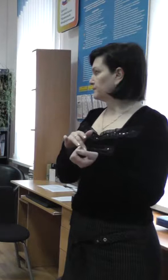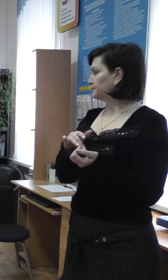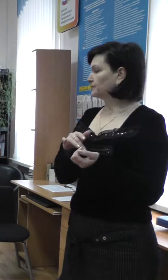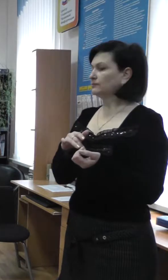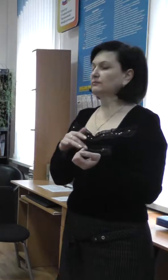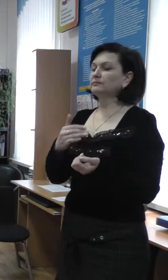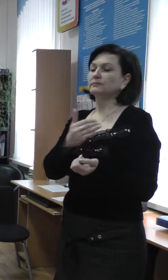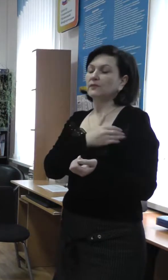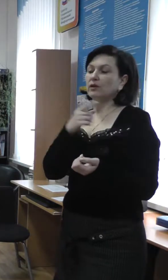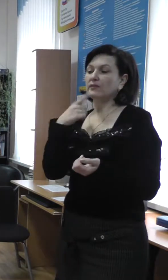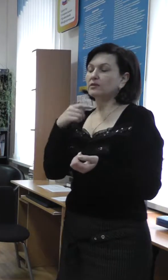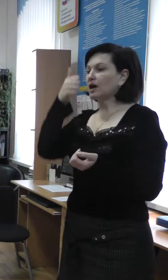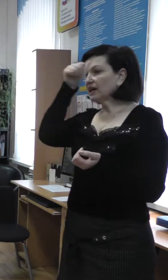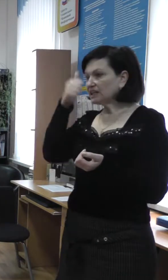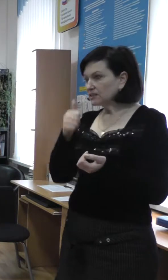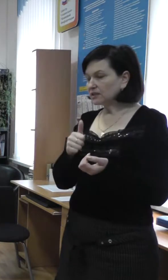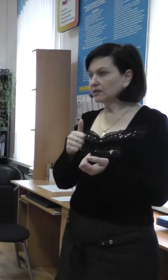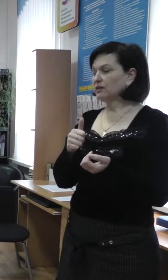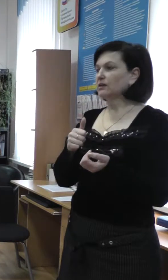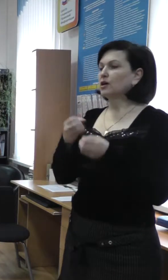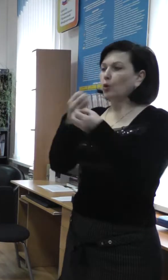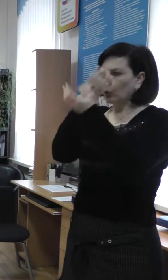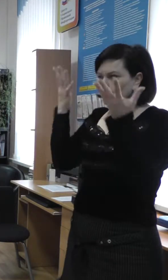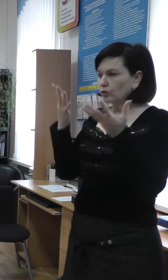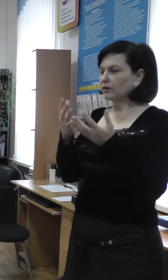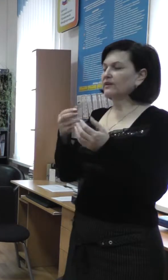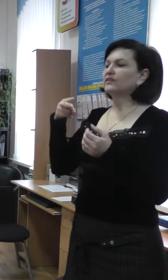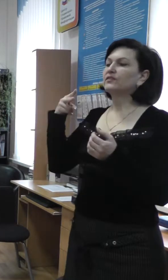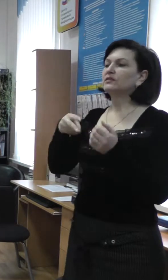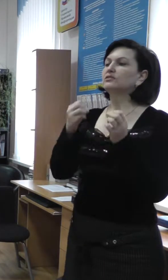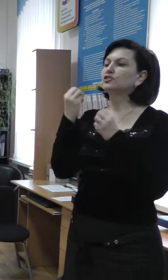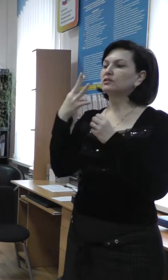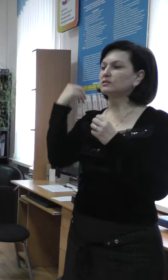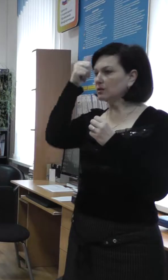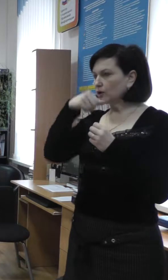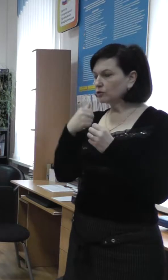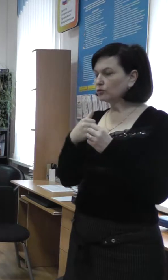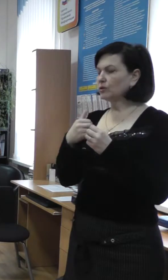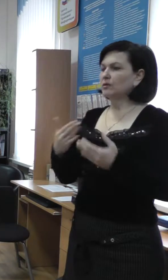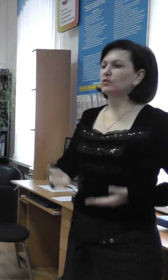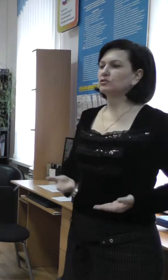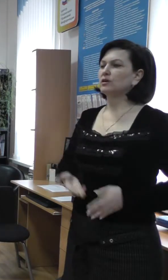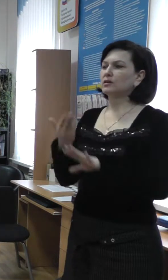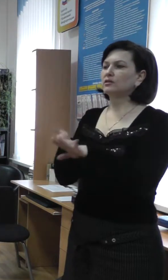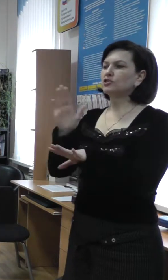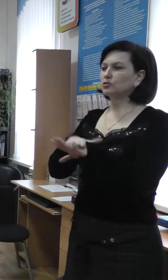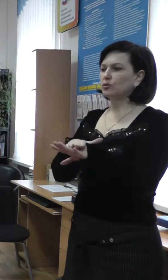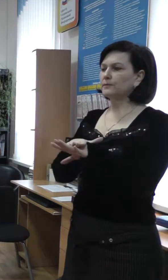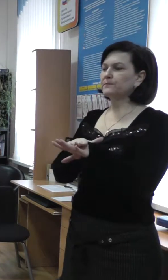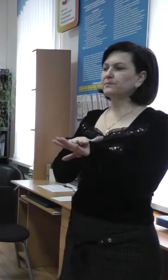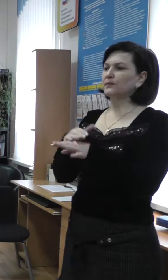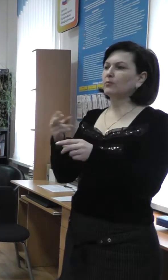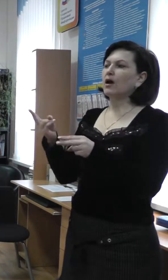хотелось бы сказать, что греческая национальная культурная автономия в 2014 году пережила трудный период опасения